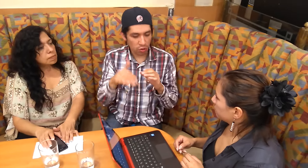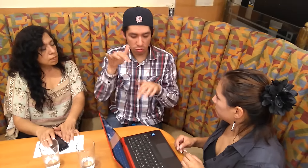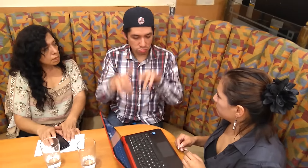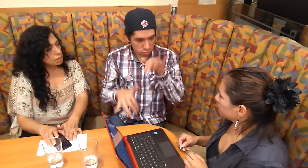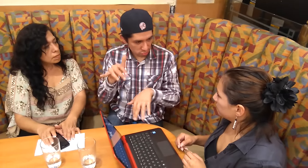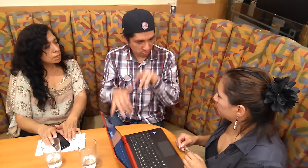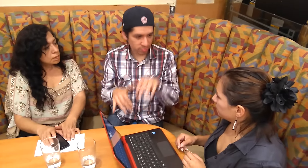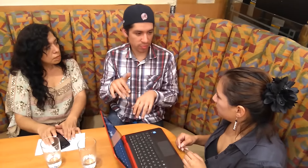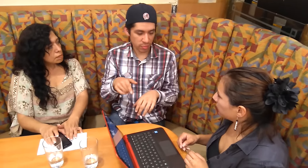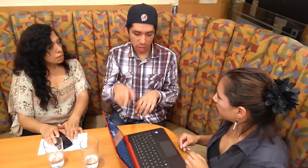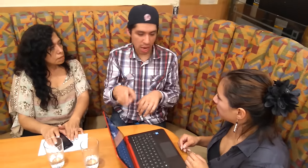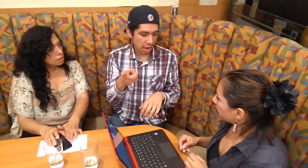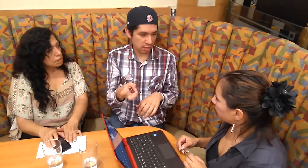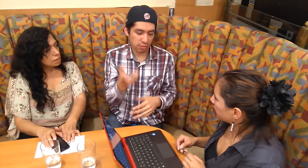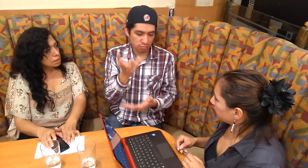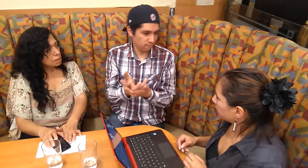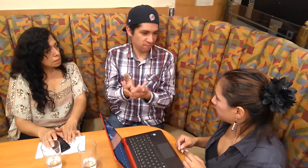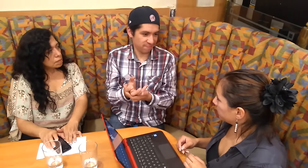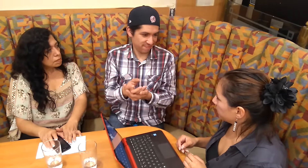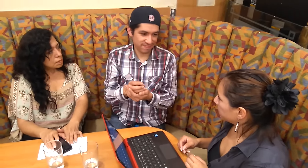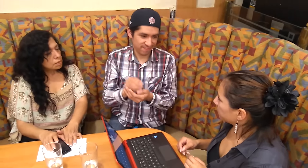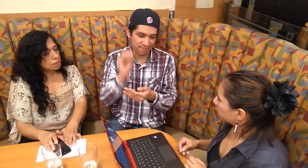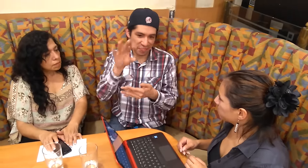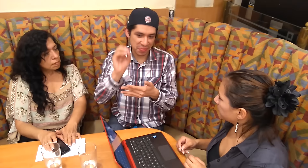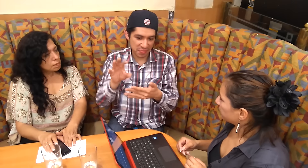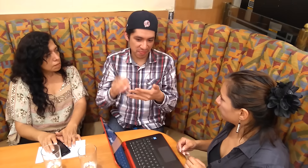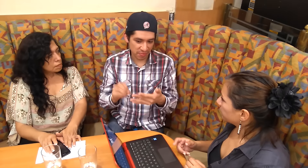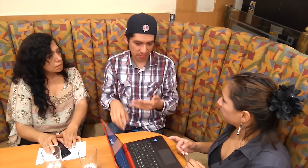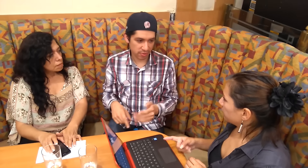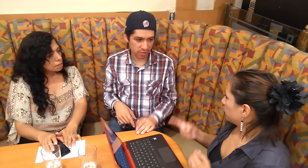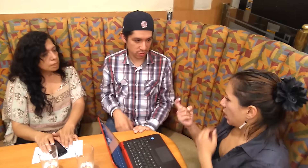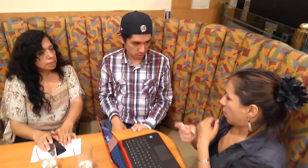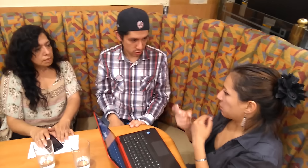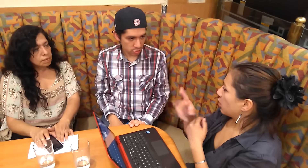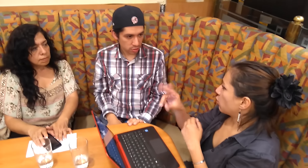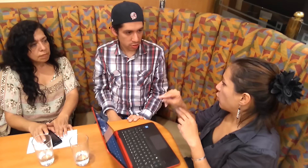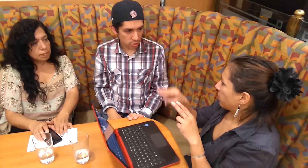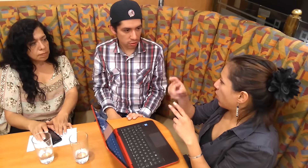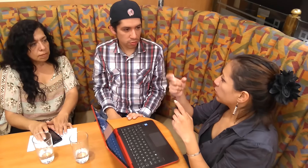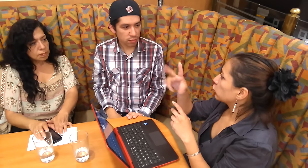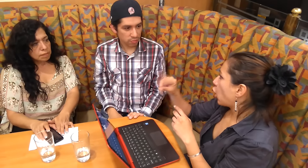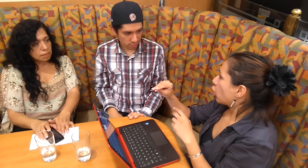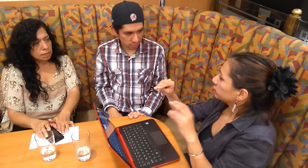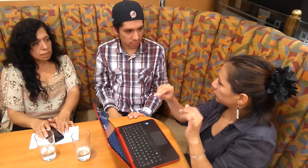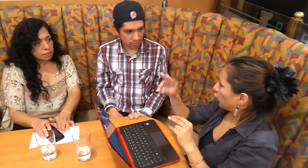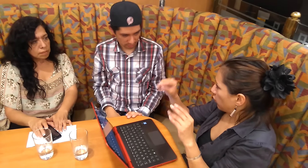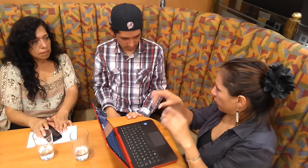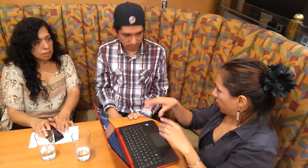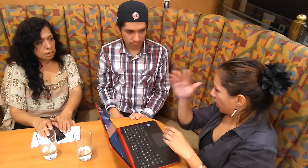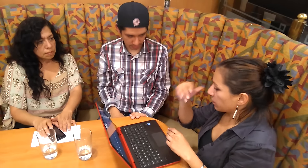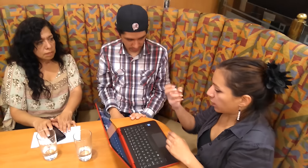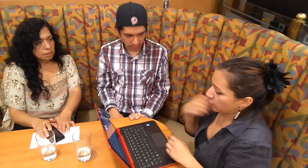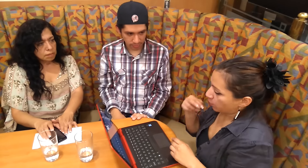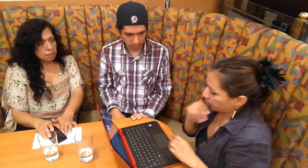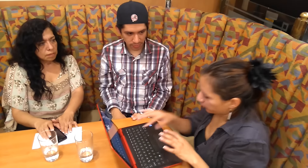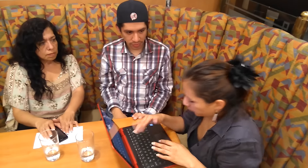iniciativa. Y bueno, lo que debes de hacer es poner tu nombre, tu correo y tu comentario. Ese sirve para,